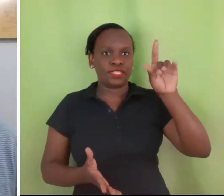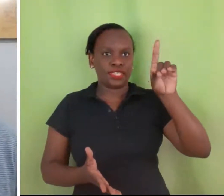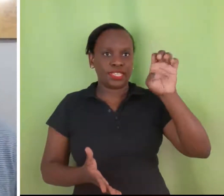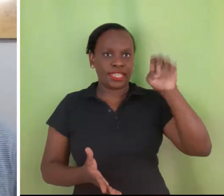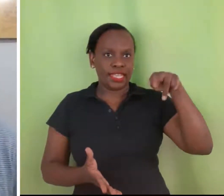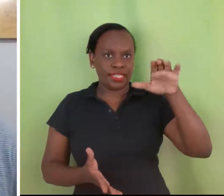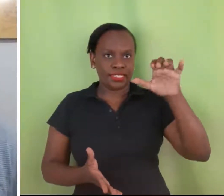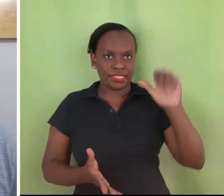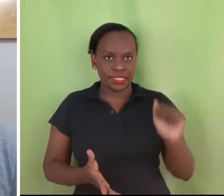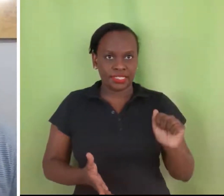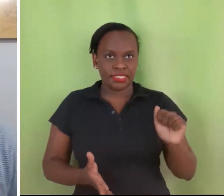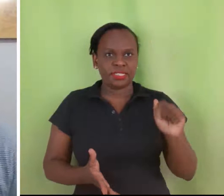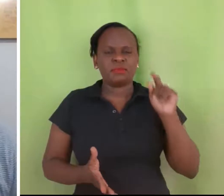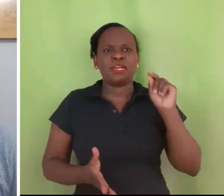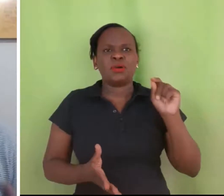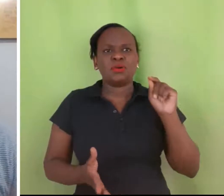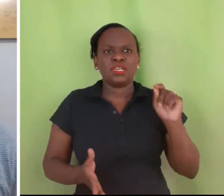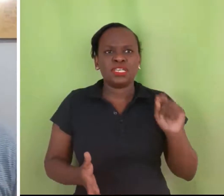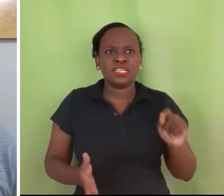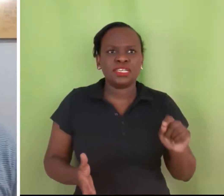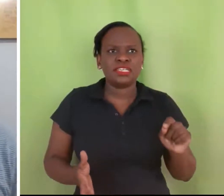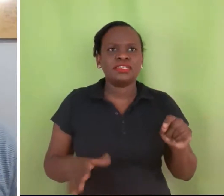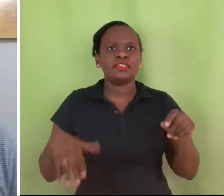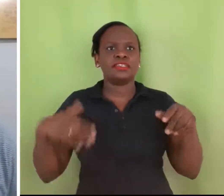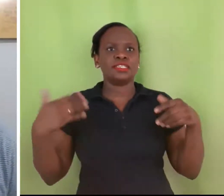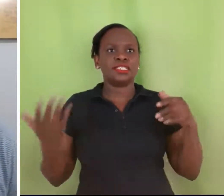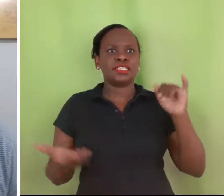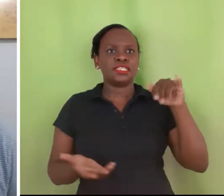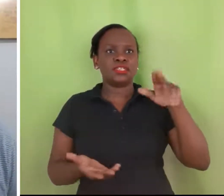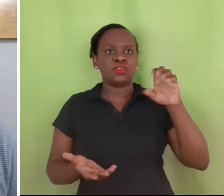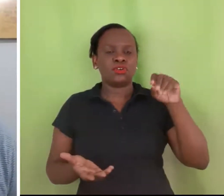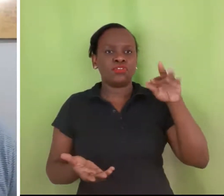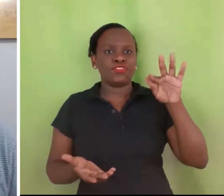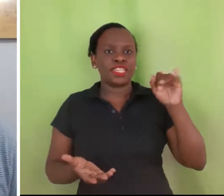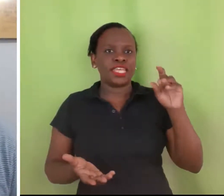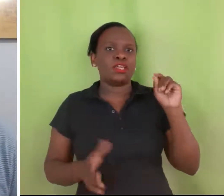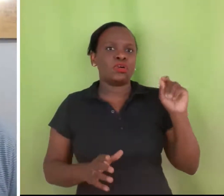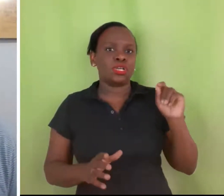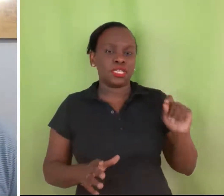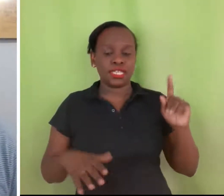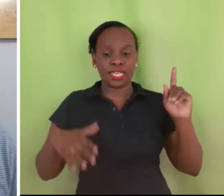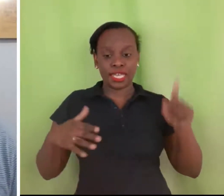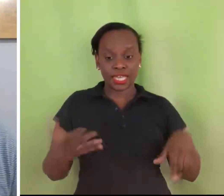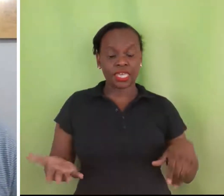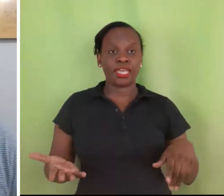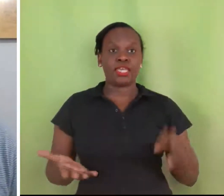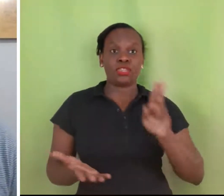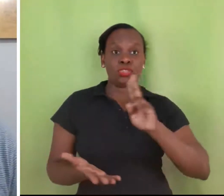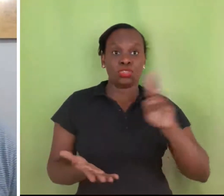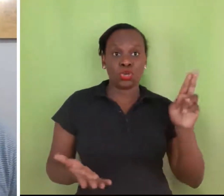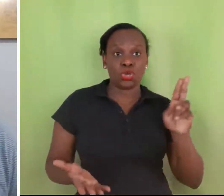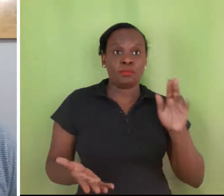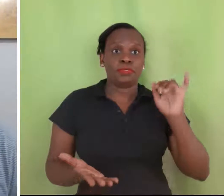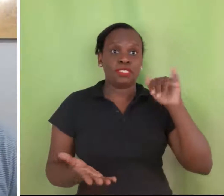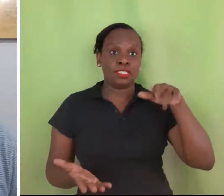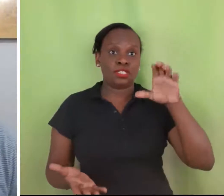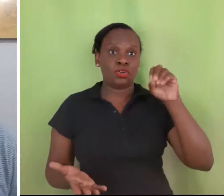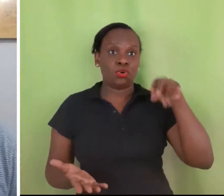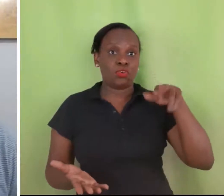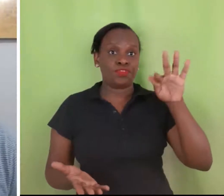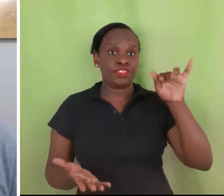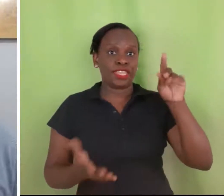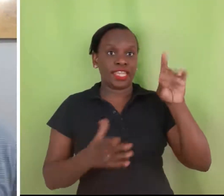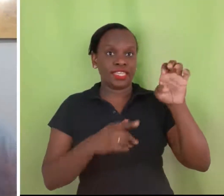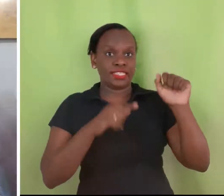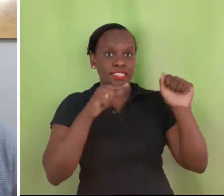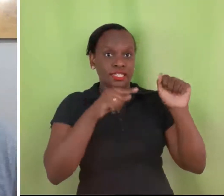tá? O que seria isso, né? Uma inconfidência? A Inconfidência, né, o nome Inconfidência, ele se